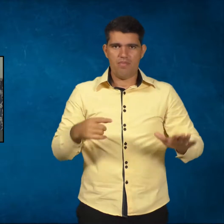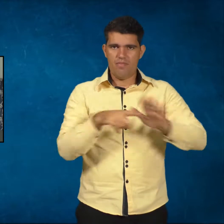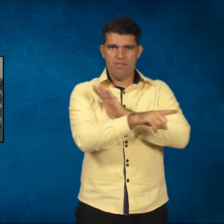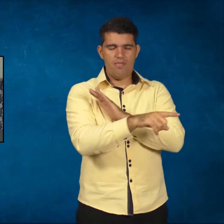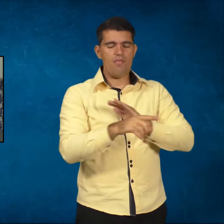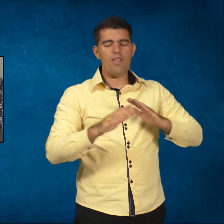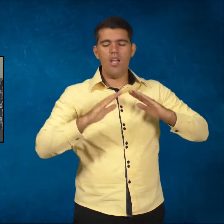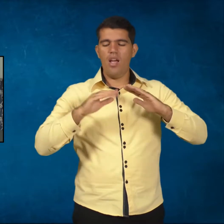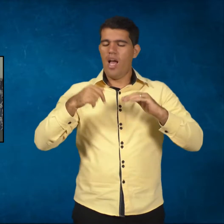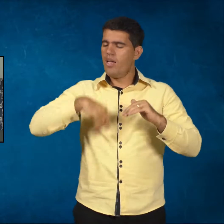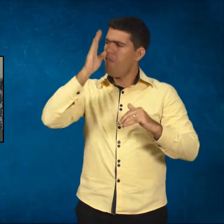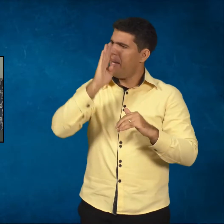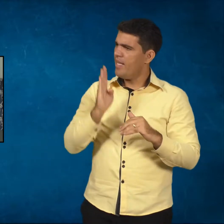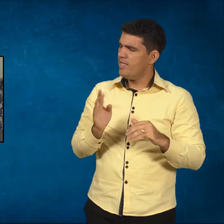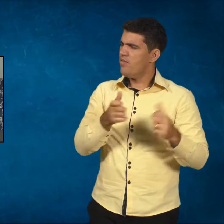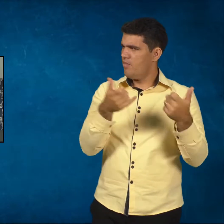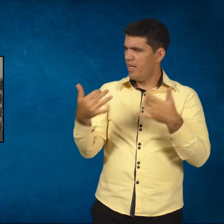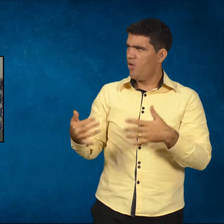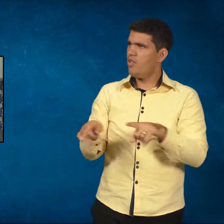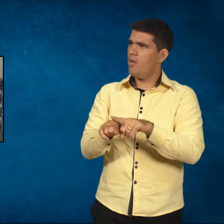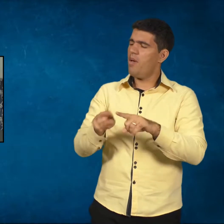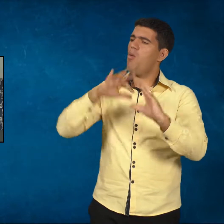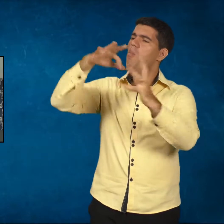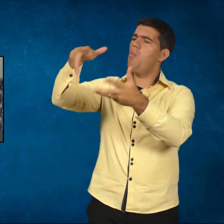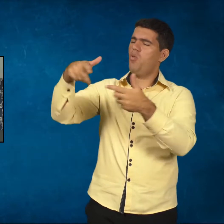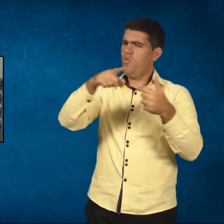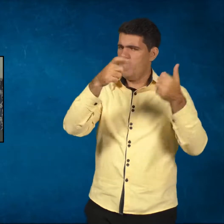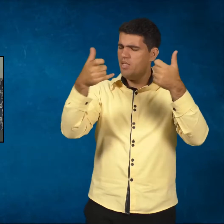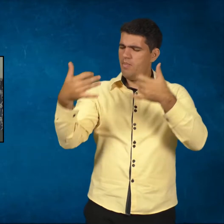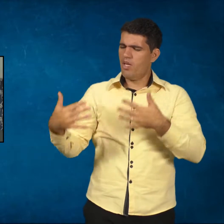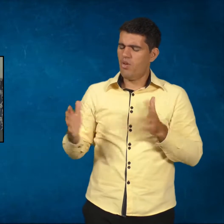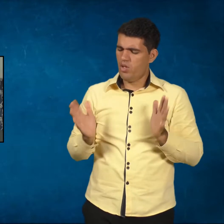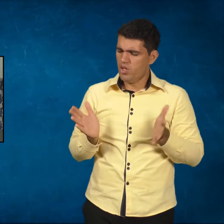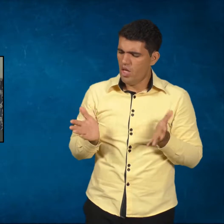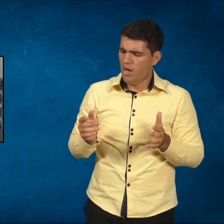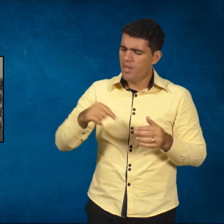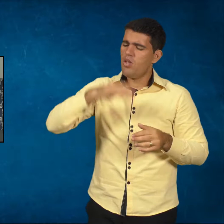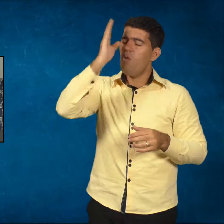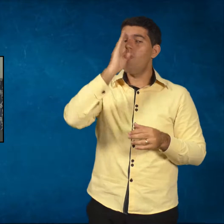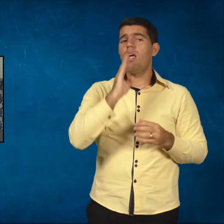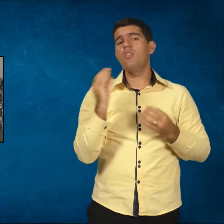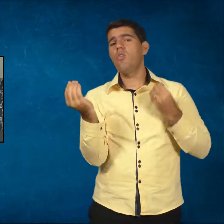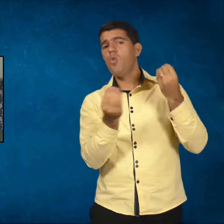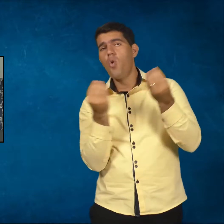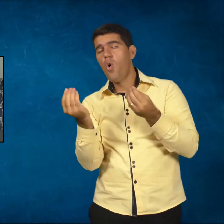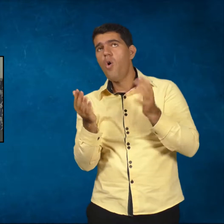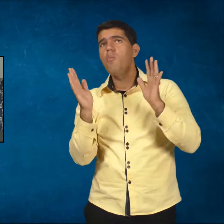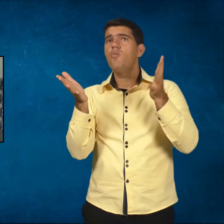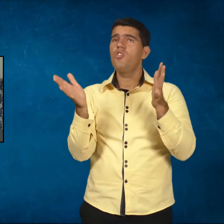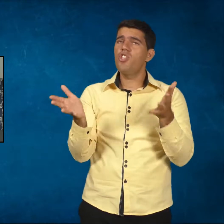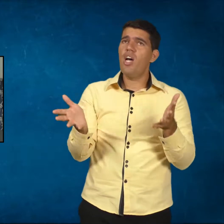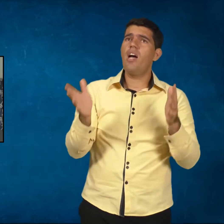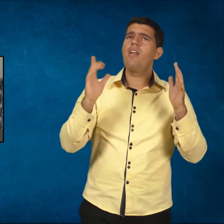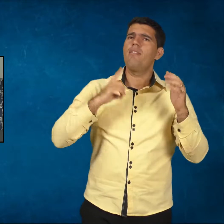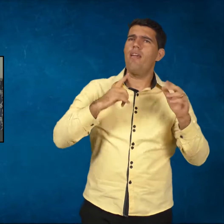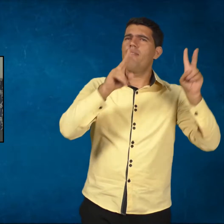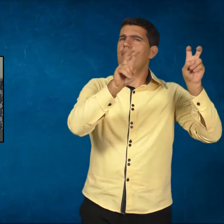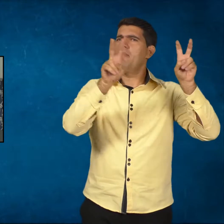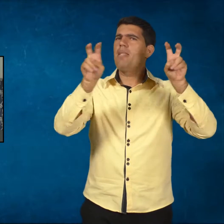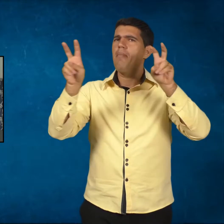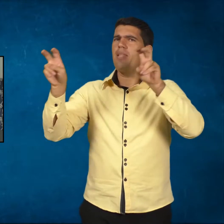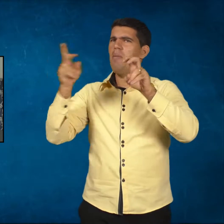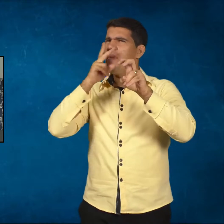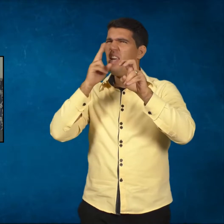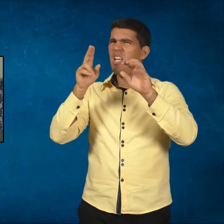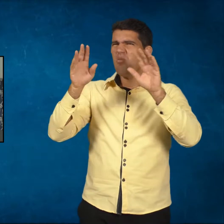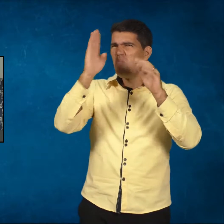e o restante do mundo. Sim. Como que o Brasil está nessa questão? Ele é muito... A gente vê muitos casos, muitos temas que o Brasil está